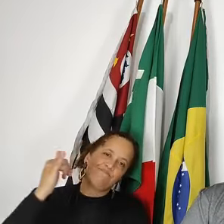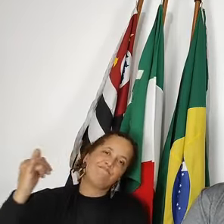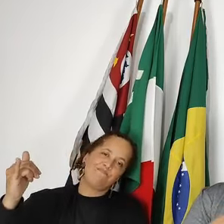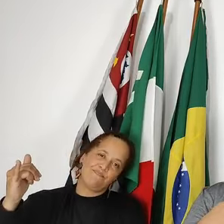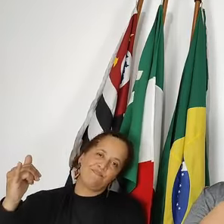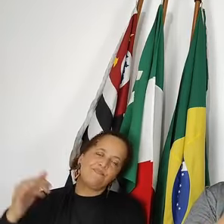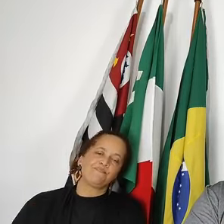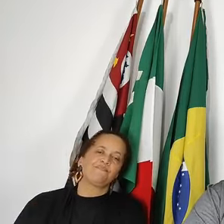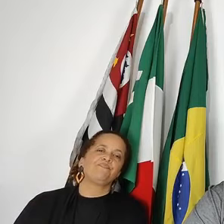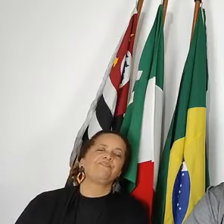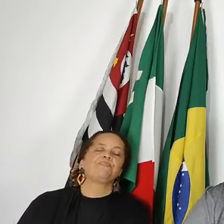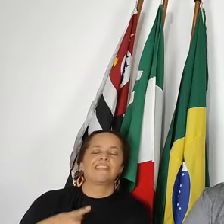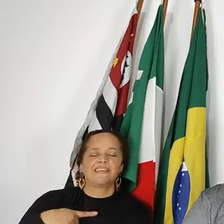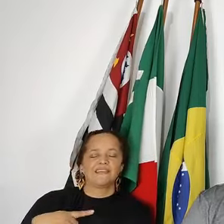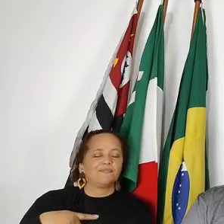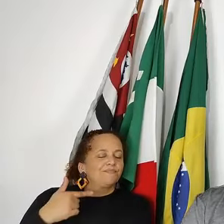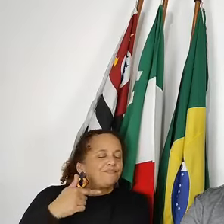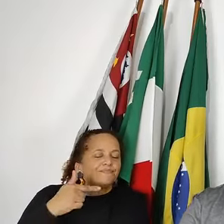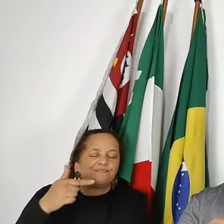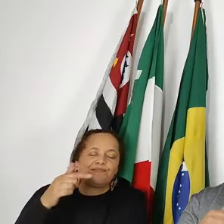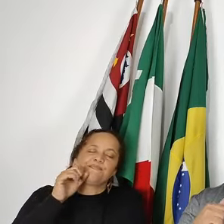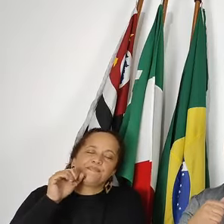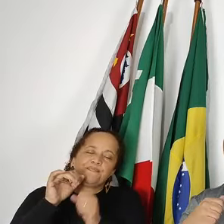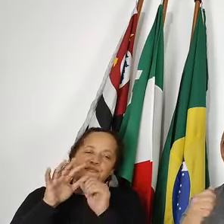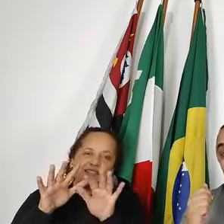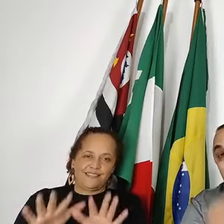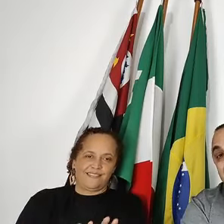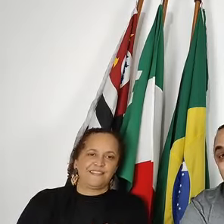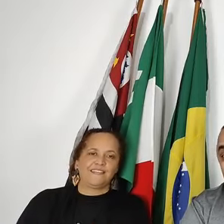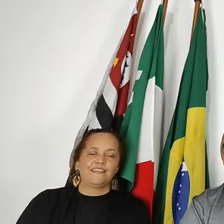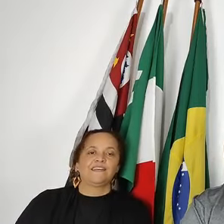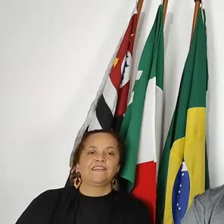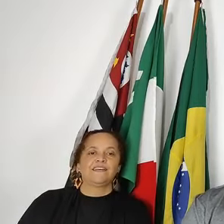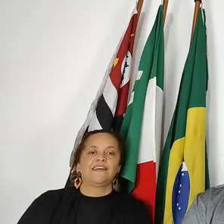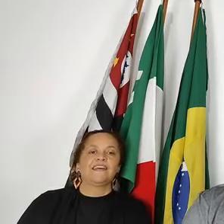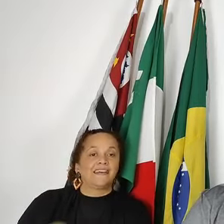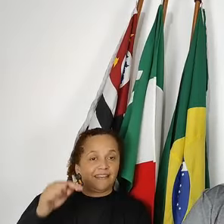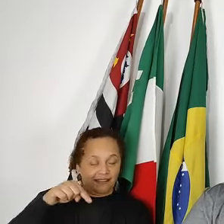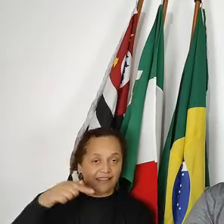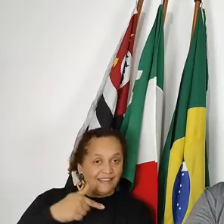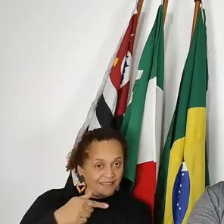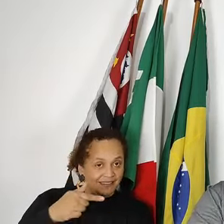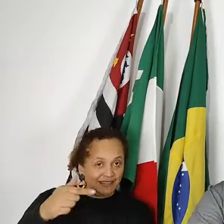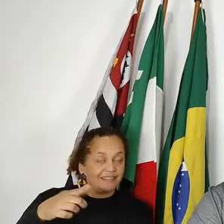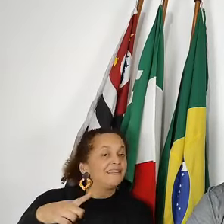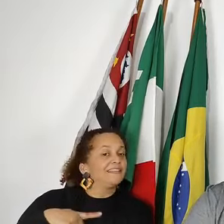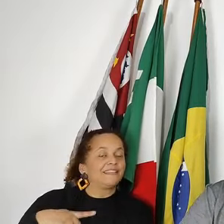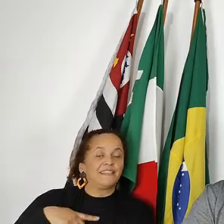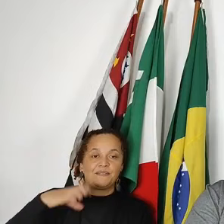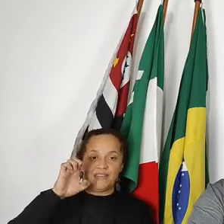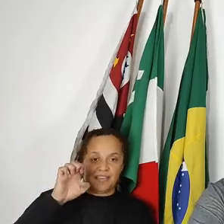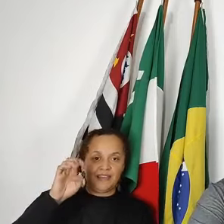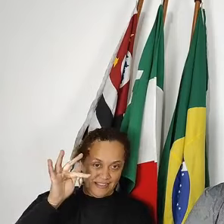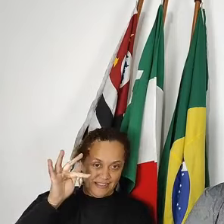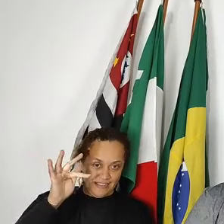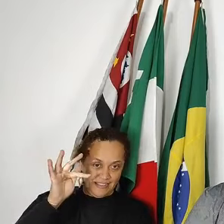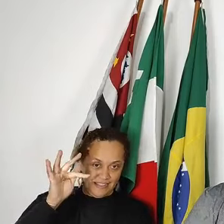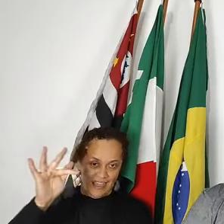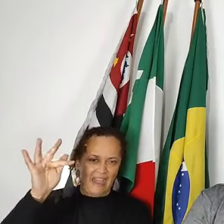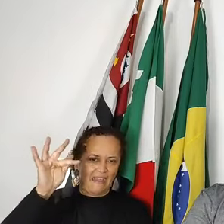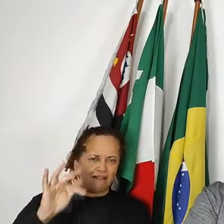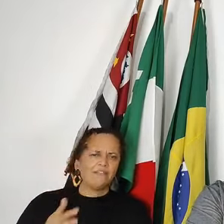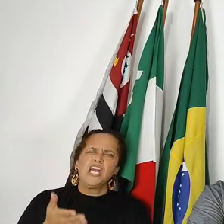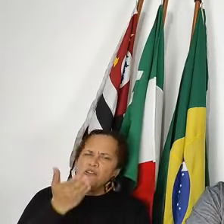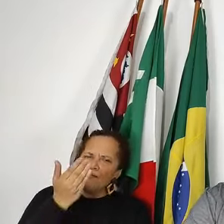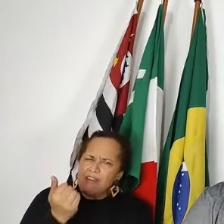tenhamos um restante de semana abençoado, né, um recado para os irmãos. Essa semana nós temos a EBF, né? Traga a sua criança,